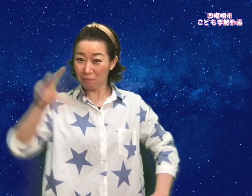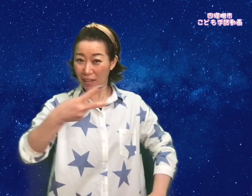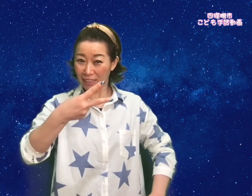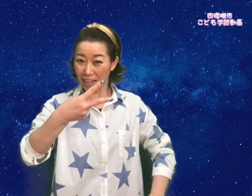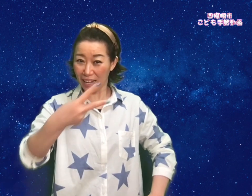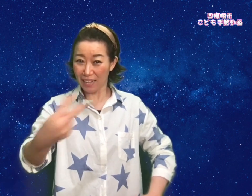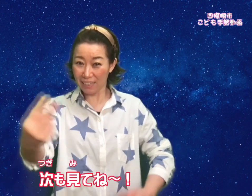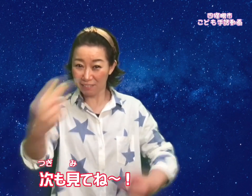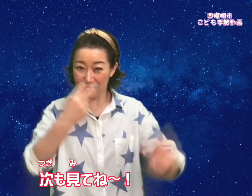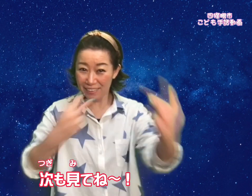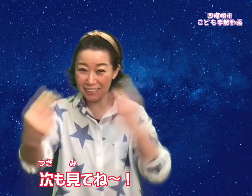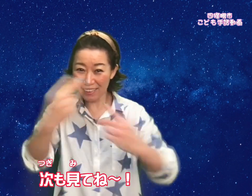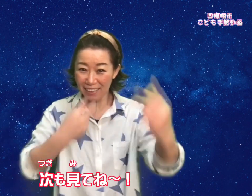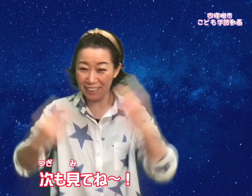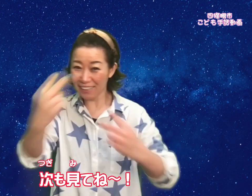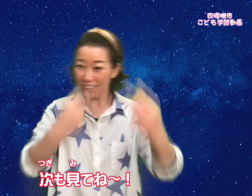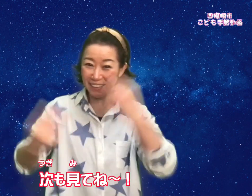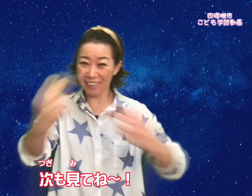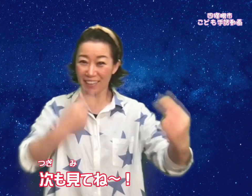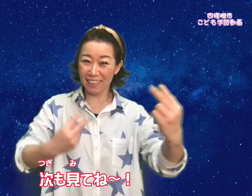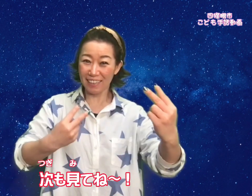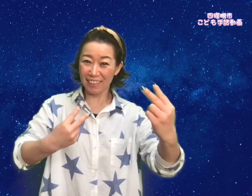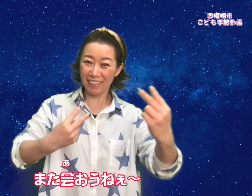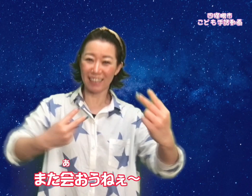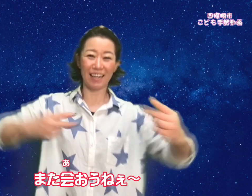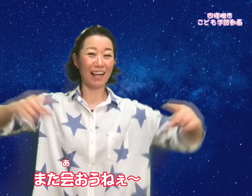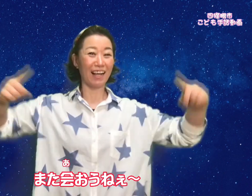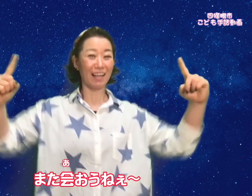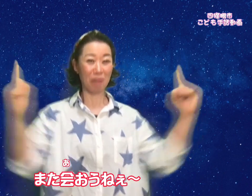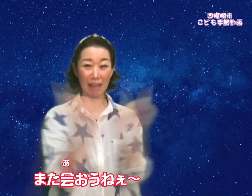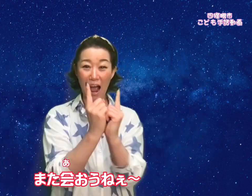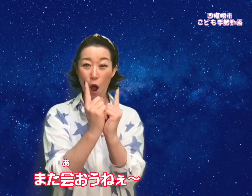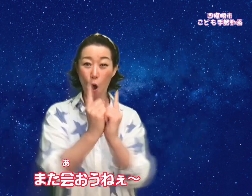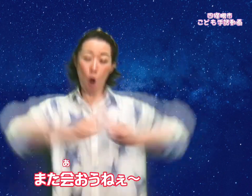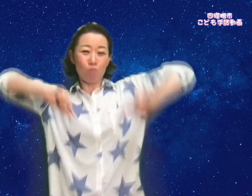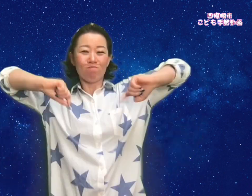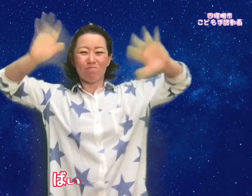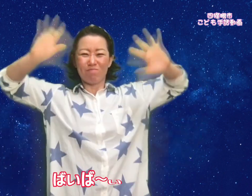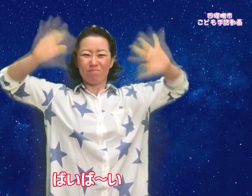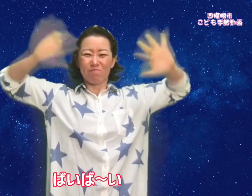次も見てね。また会おうね。バイバーイ。